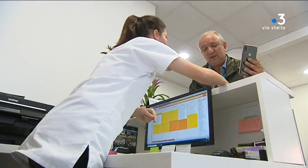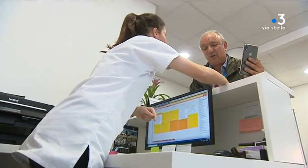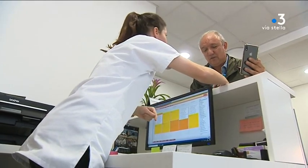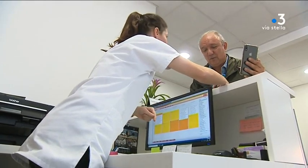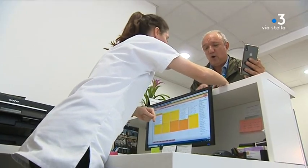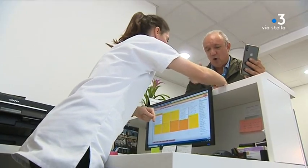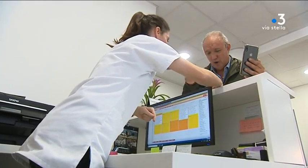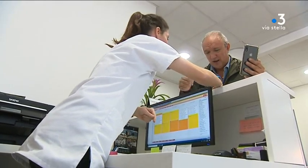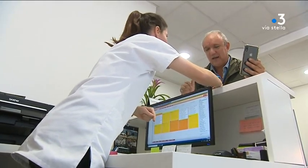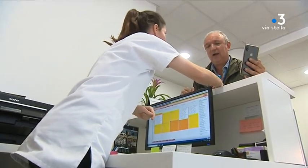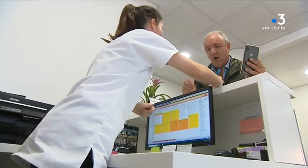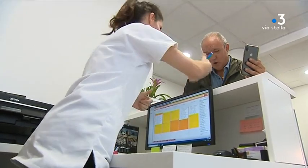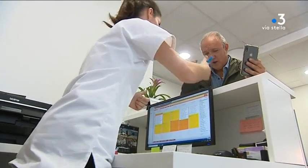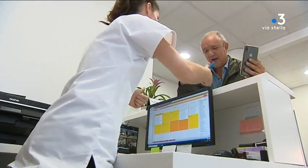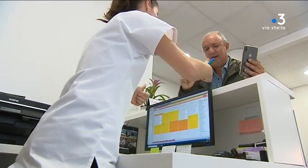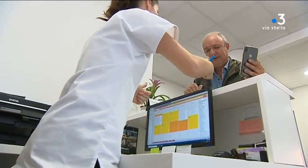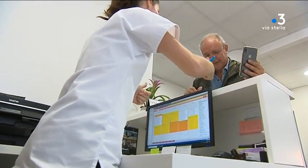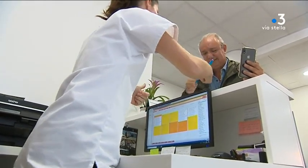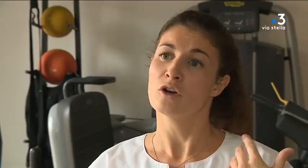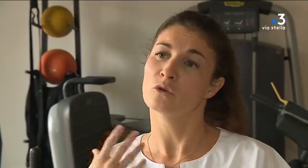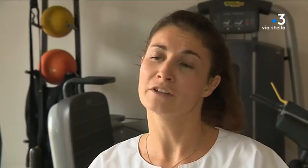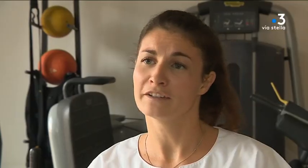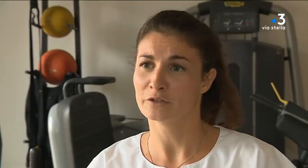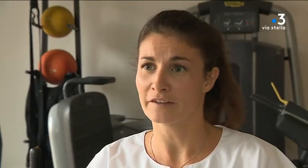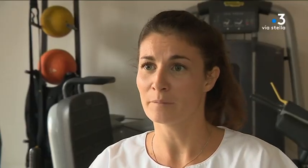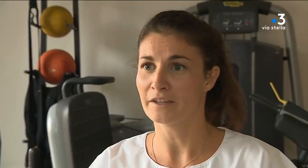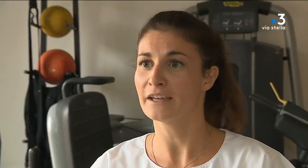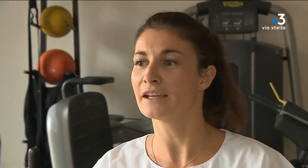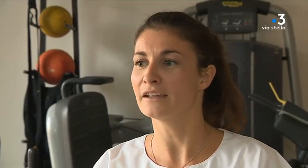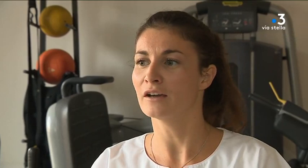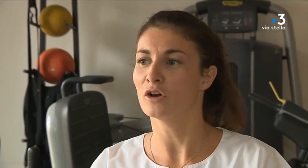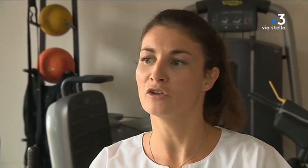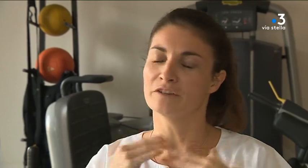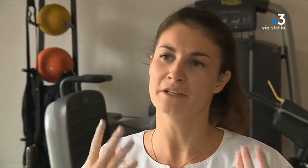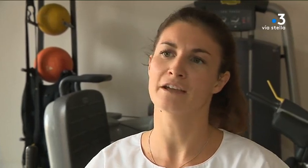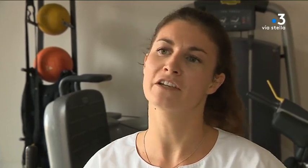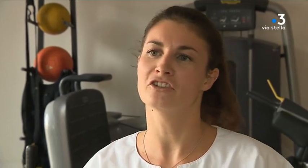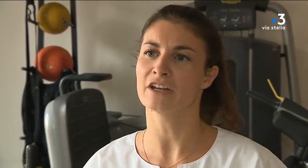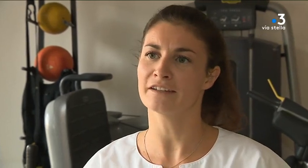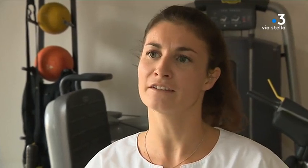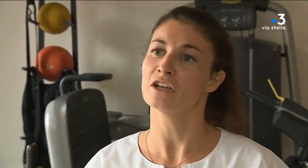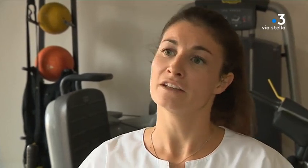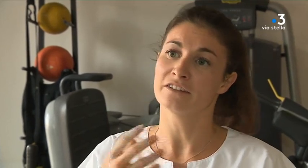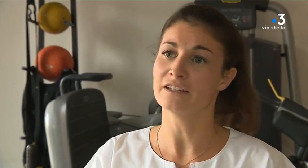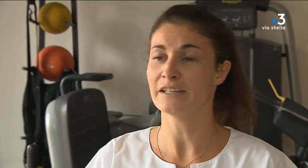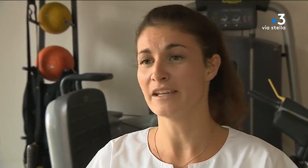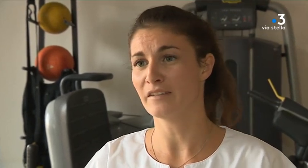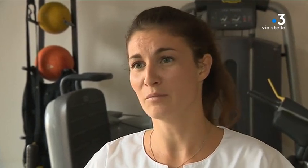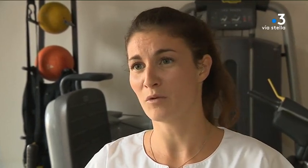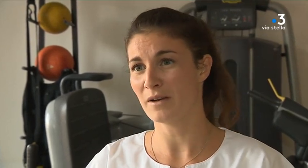D. 8 heures, c'est bon? On essaye de s'adapter et d'expliquer avec des gestes. S'il y a des